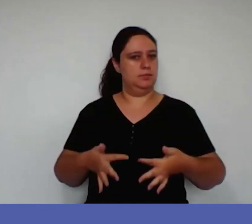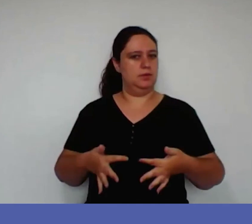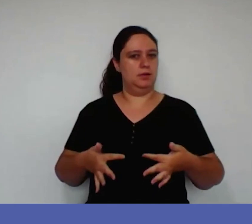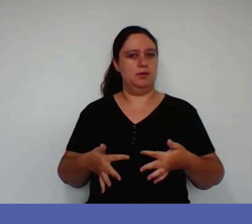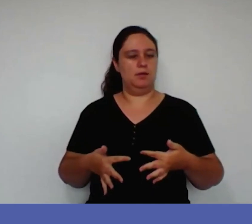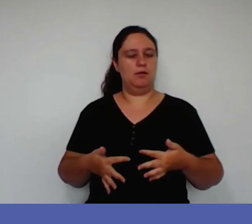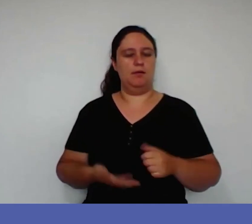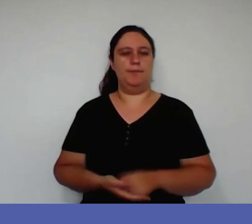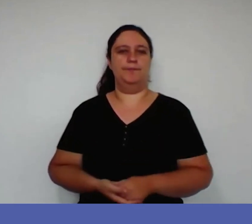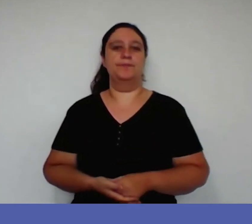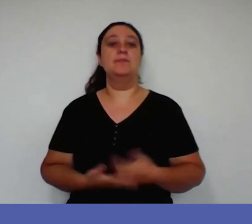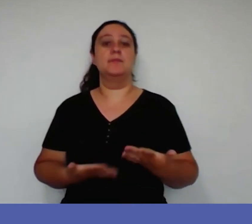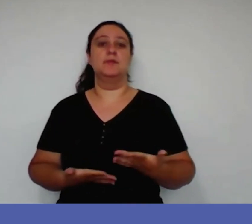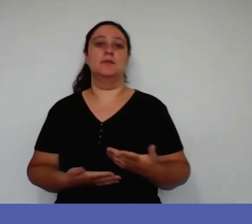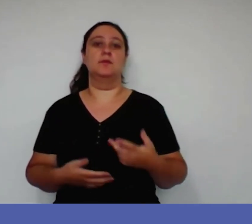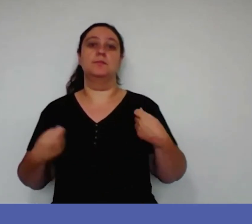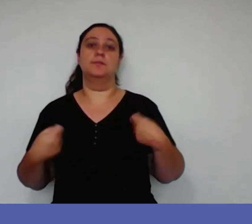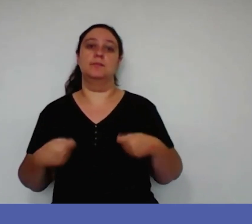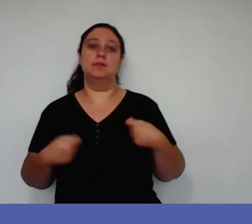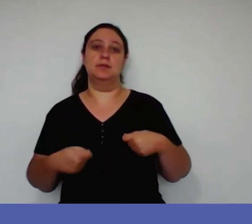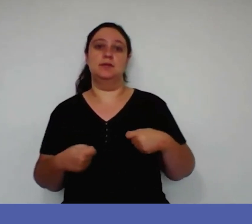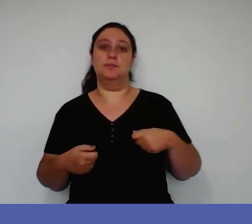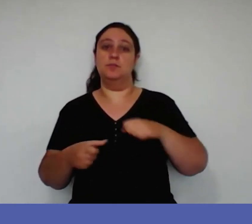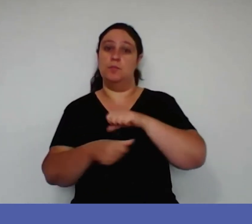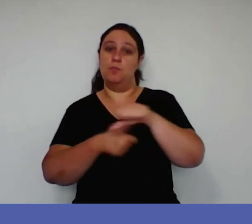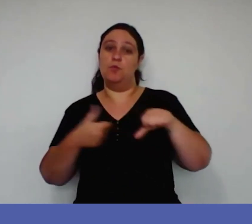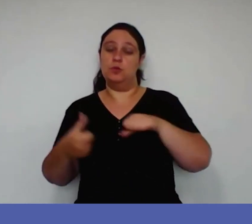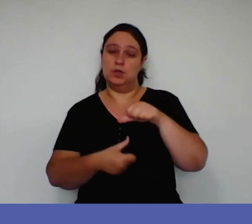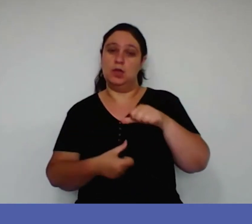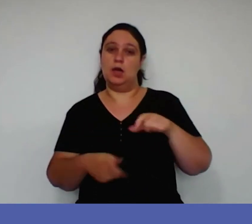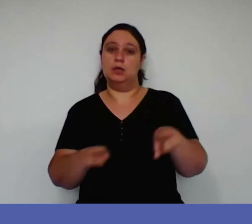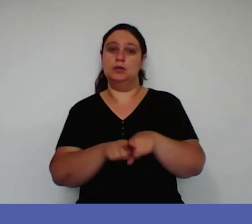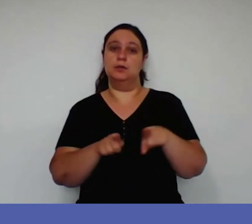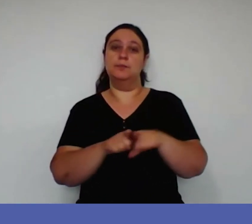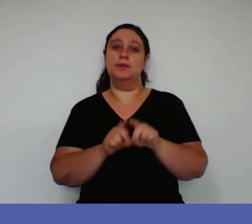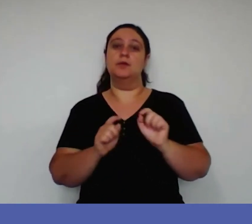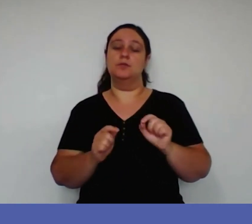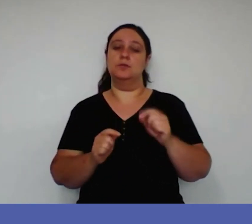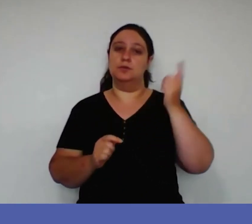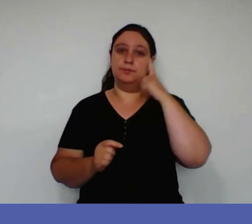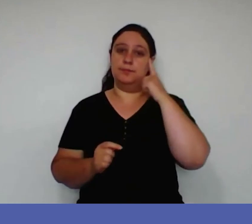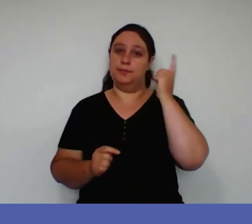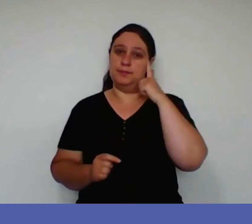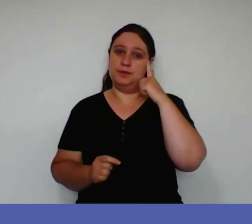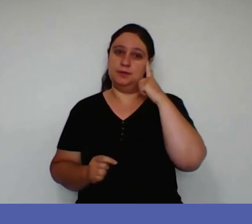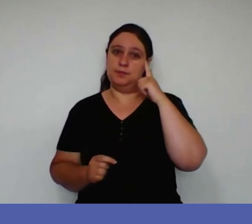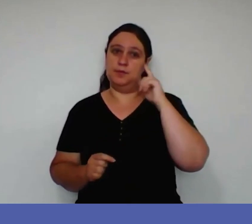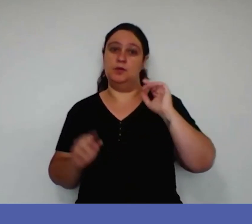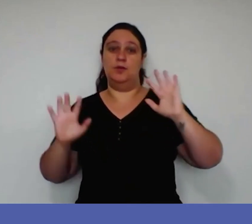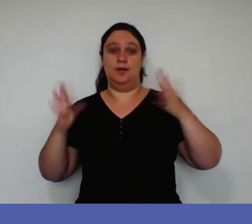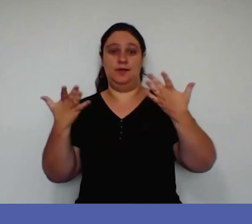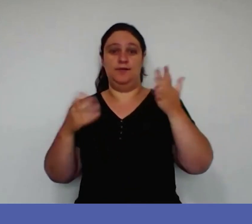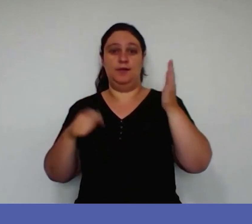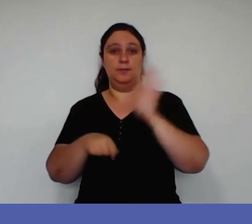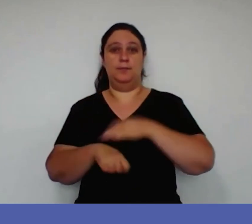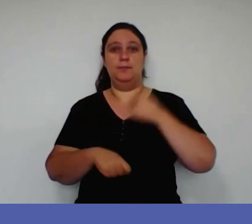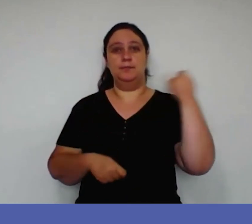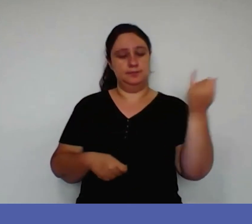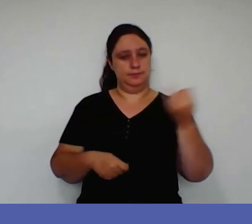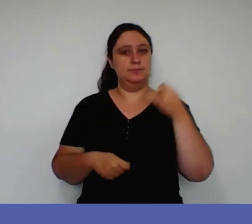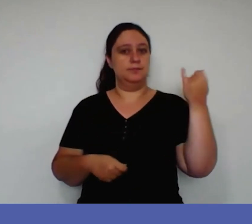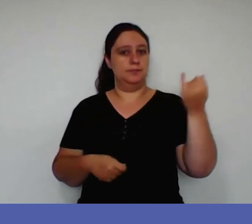nós temos que mudar um pouco também o nosso conceito, que o evento mais importante para Deus, o Rei do